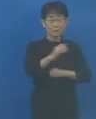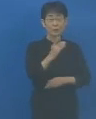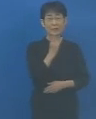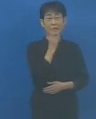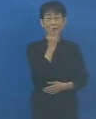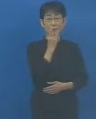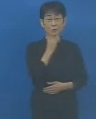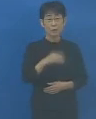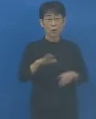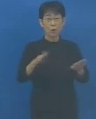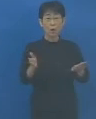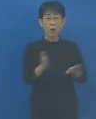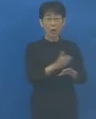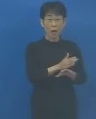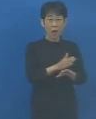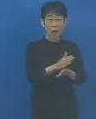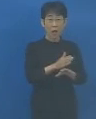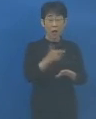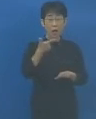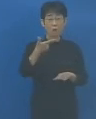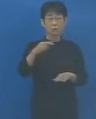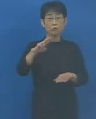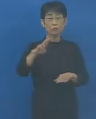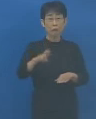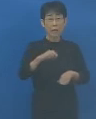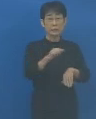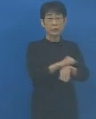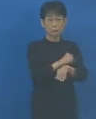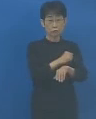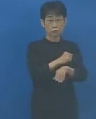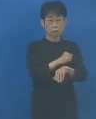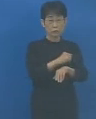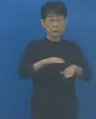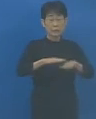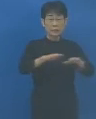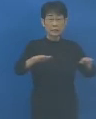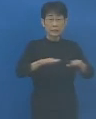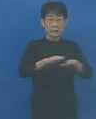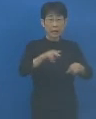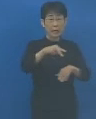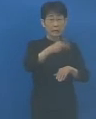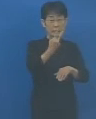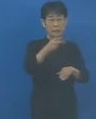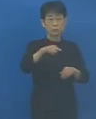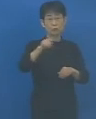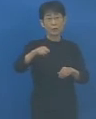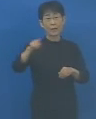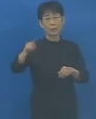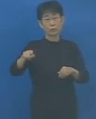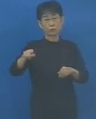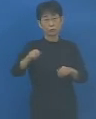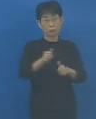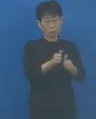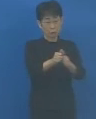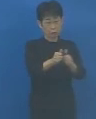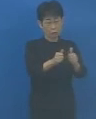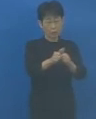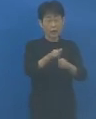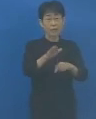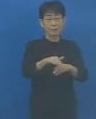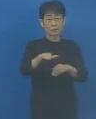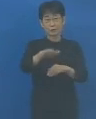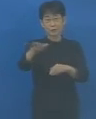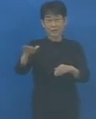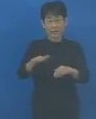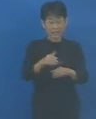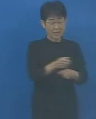日はこれから武良選手の決勝の試合平200がございます。みんなで応援をさせていただ